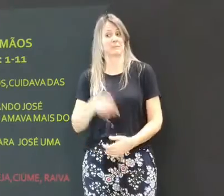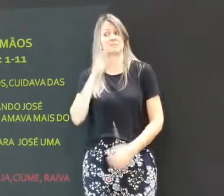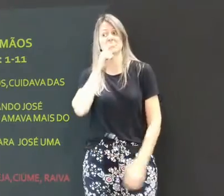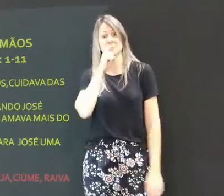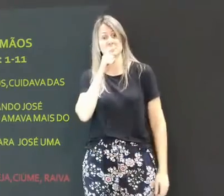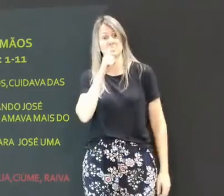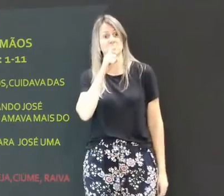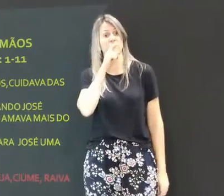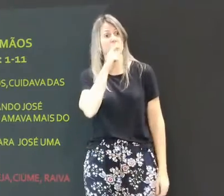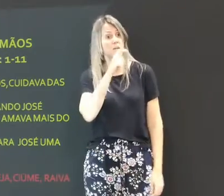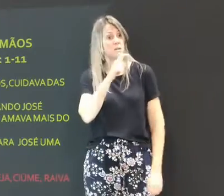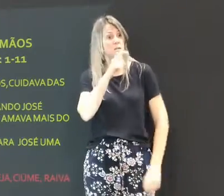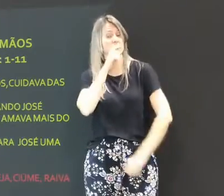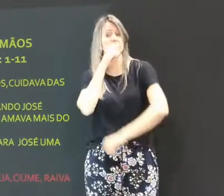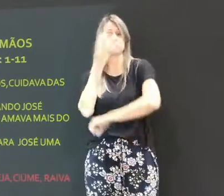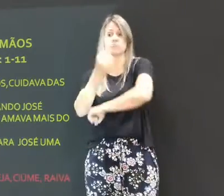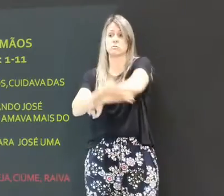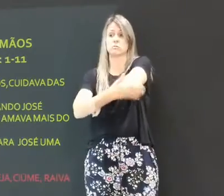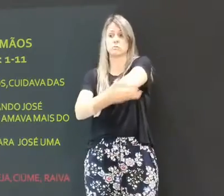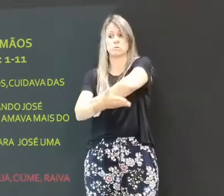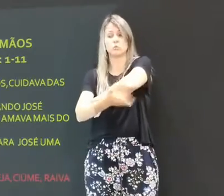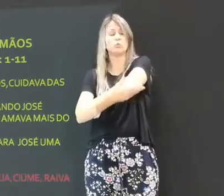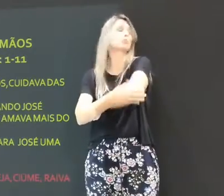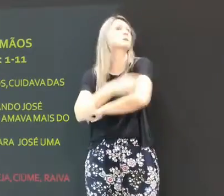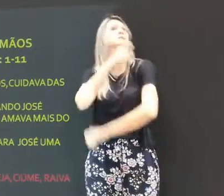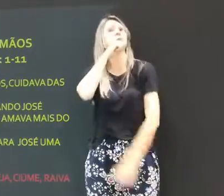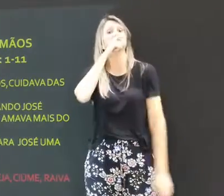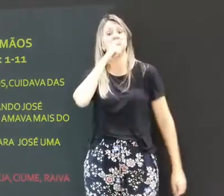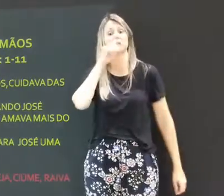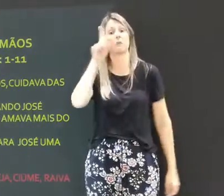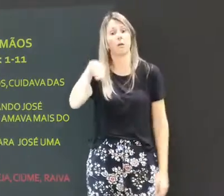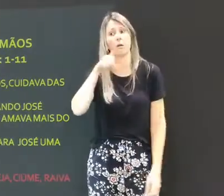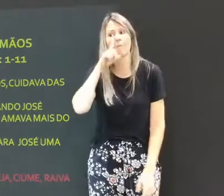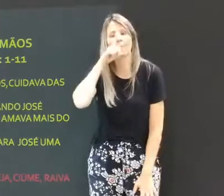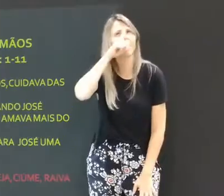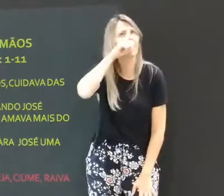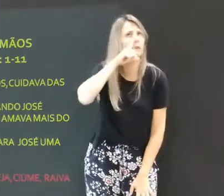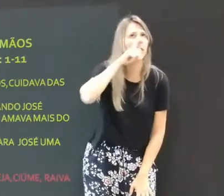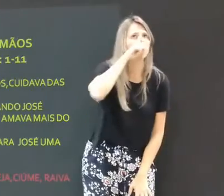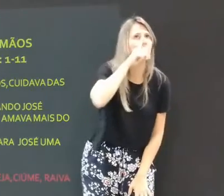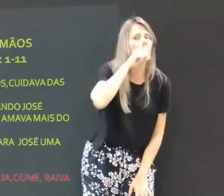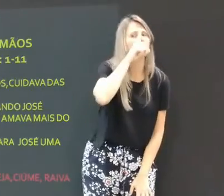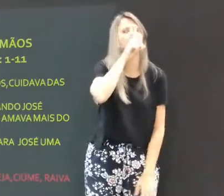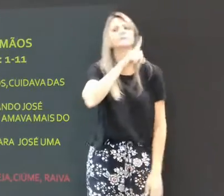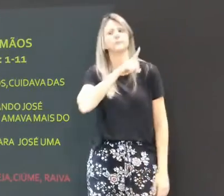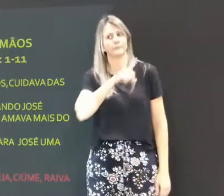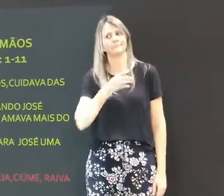É, inveja, muitos ciúmes. Isso é muito perigoso.